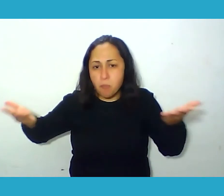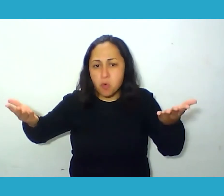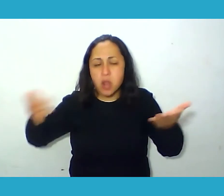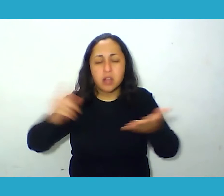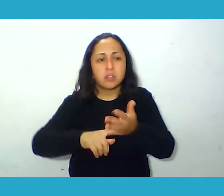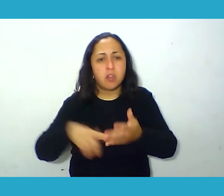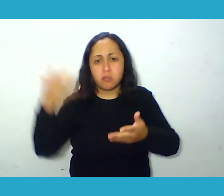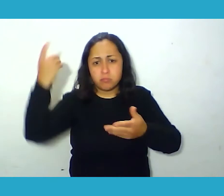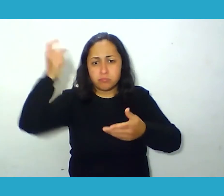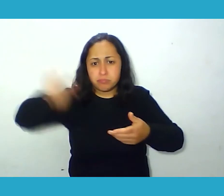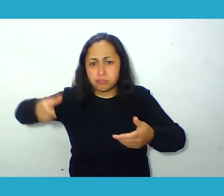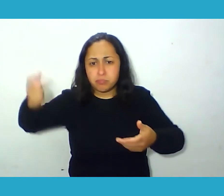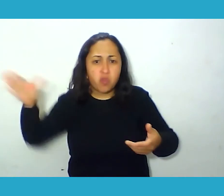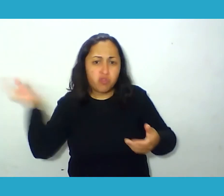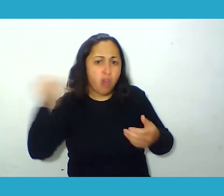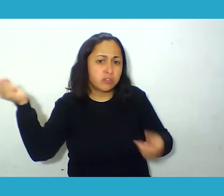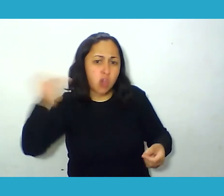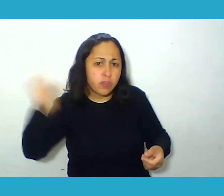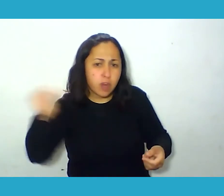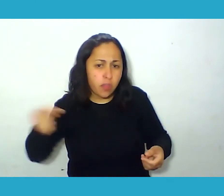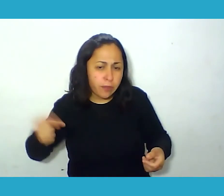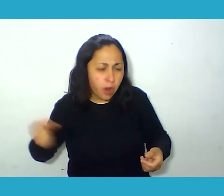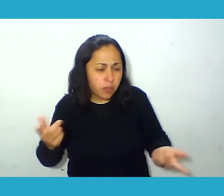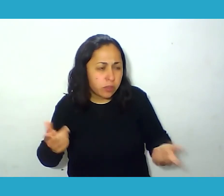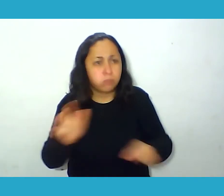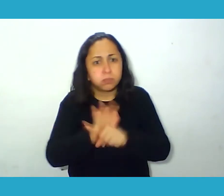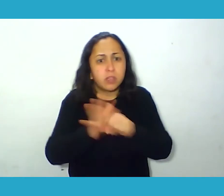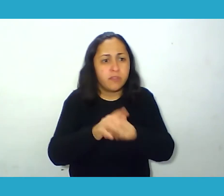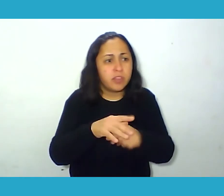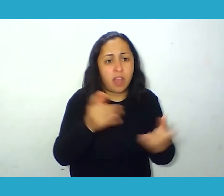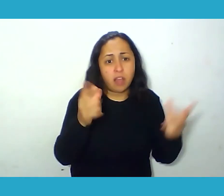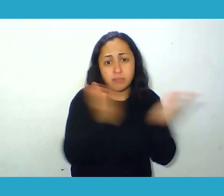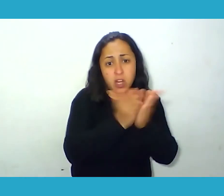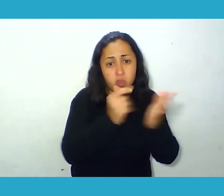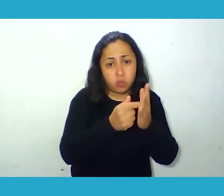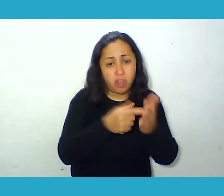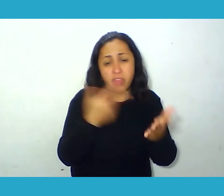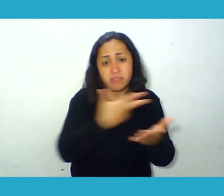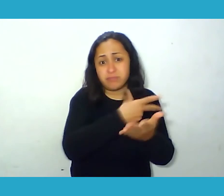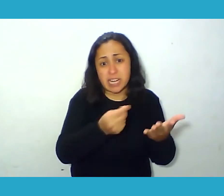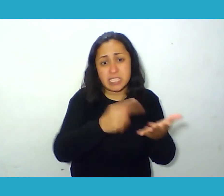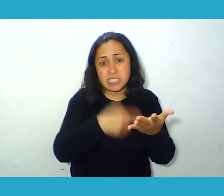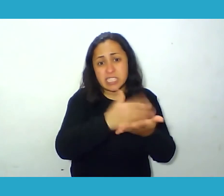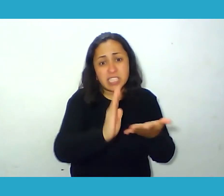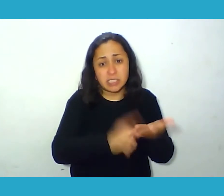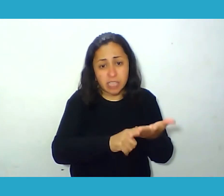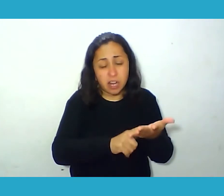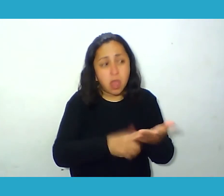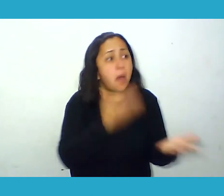todos en contra de la autovía, por lo que este impacto debería rechazarse. Solicita el rechazo del estudio de impacto